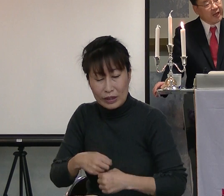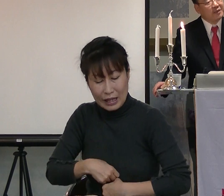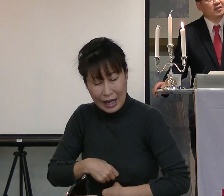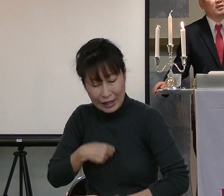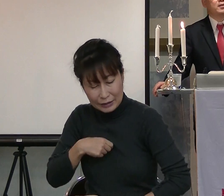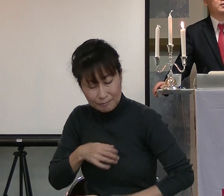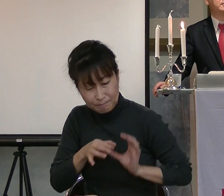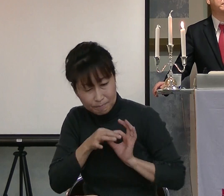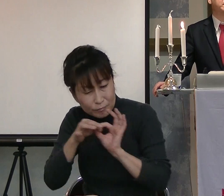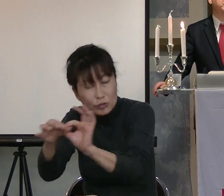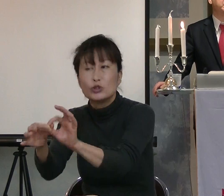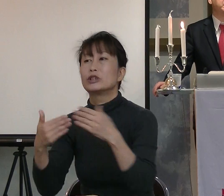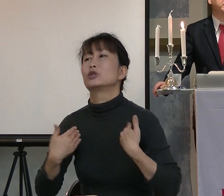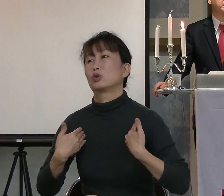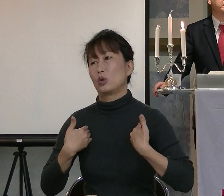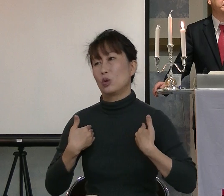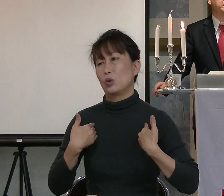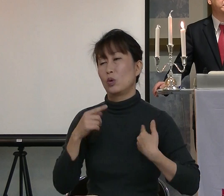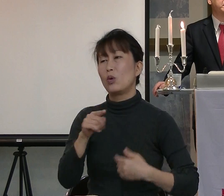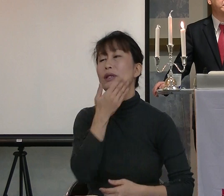これは大切なんです。